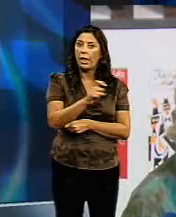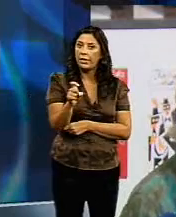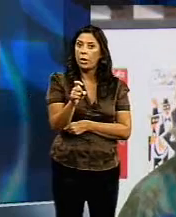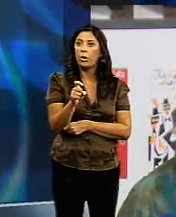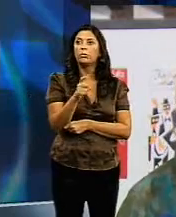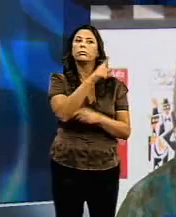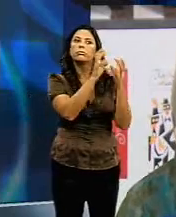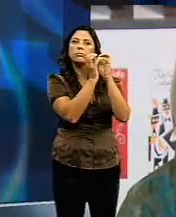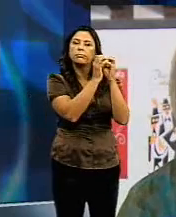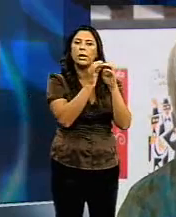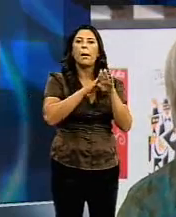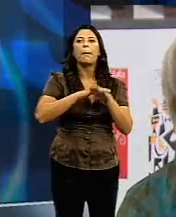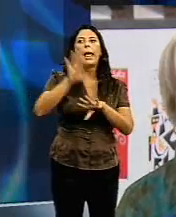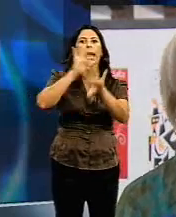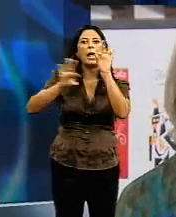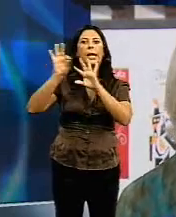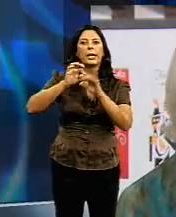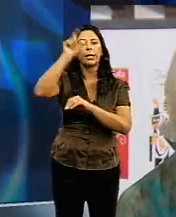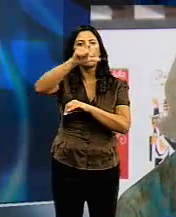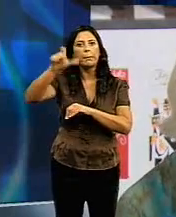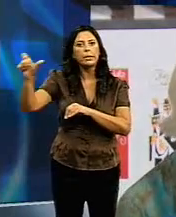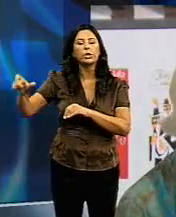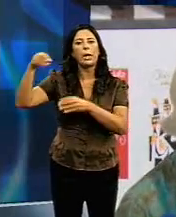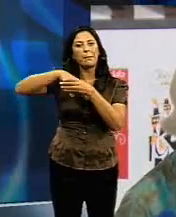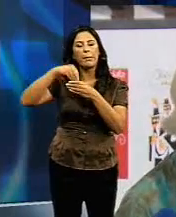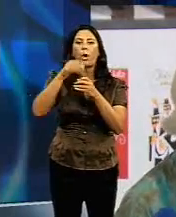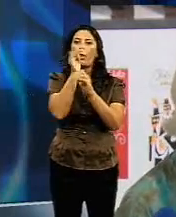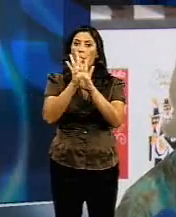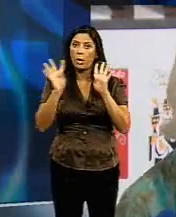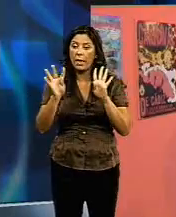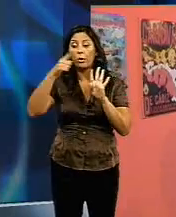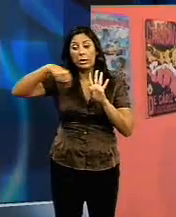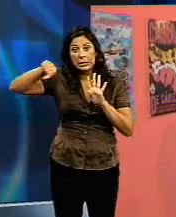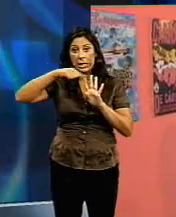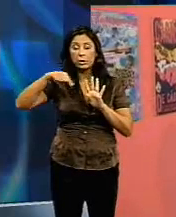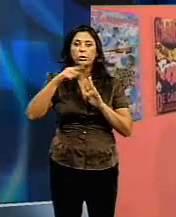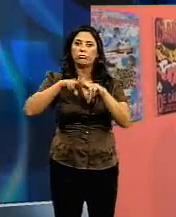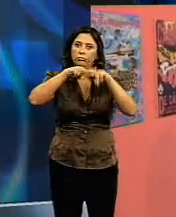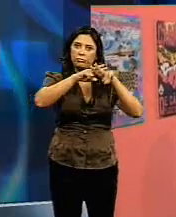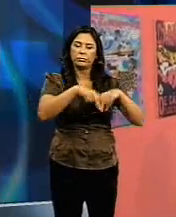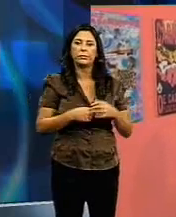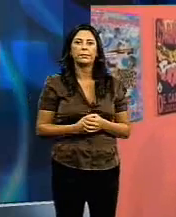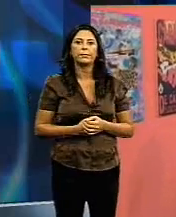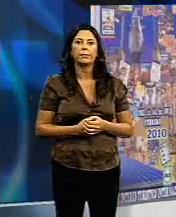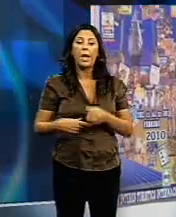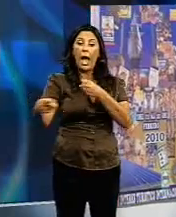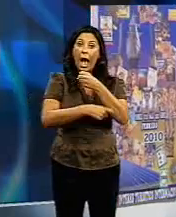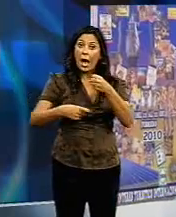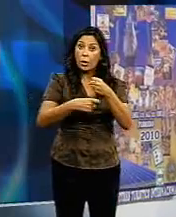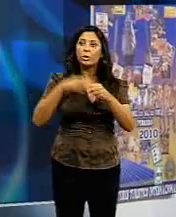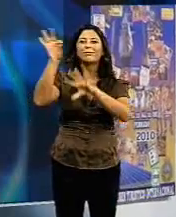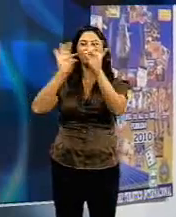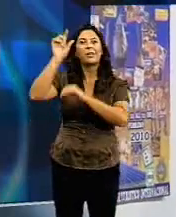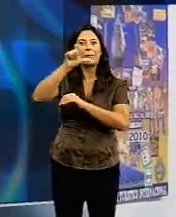pondrán de acuerdo para convocar al jurado, a elegir los miembros del jurado. Durante el mes de agosto se elegirá a los miembros del